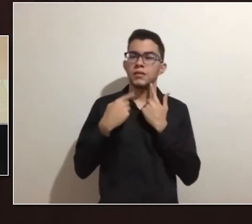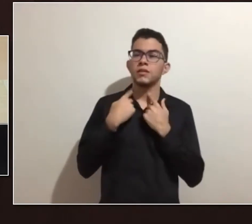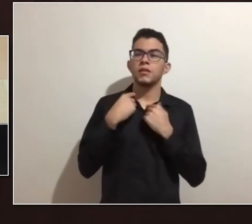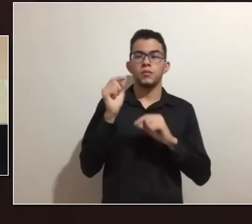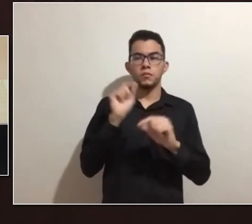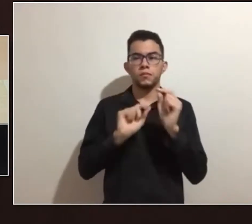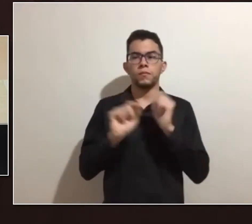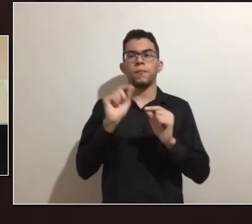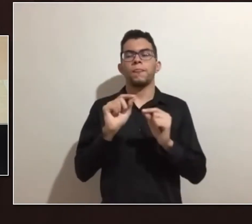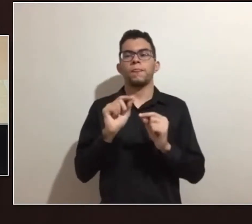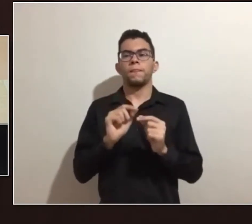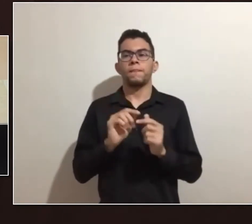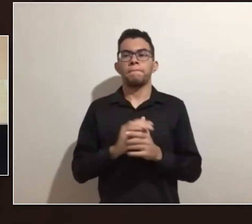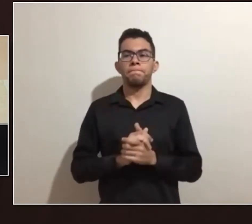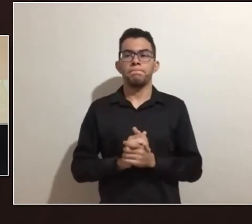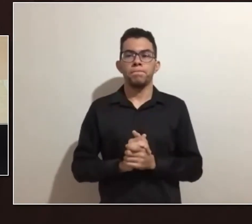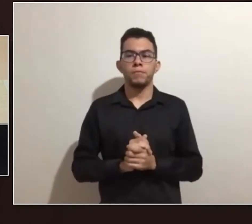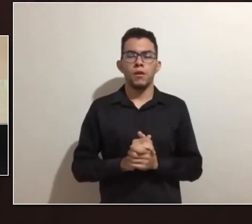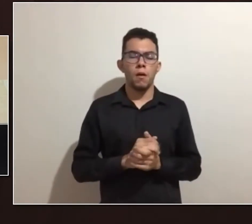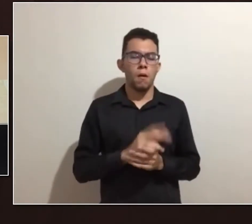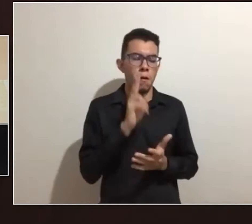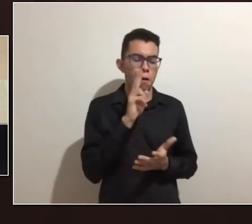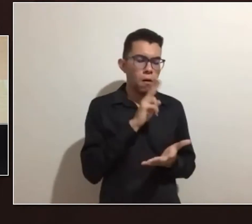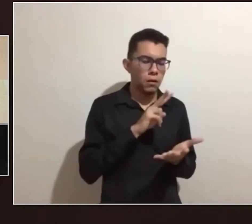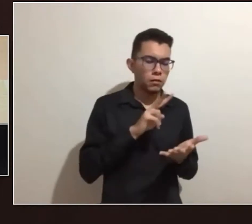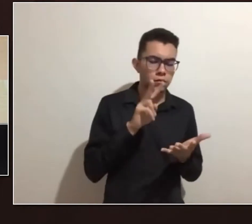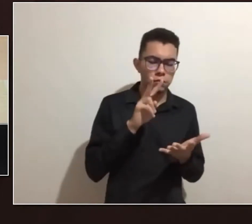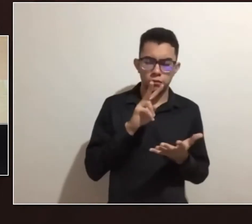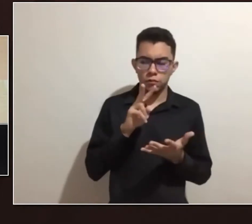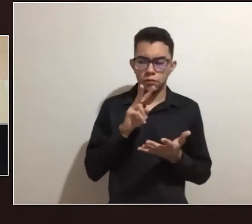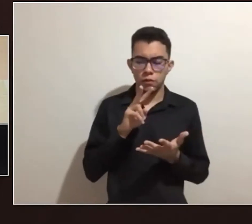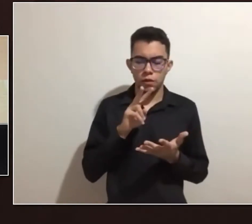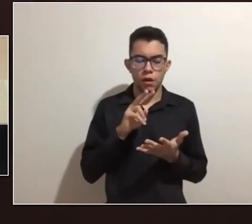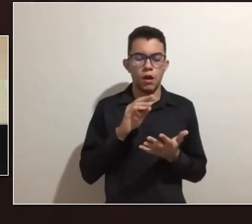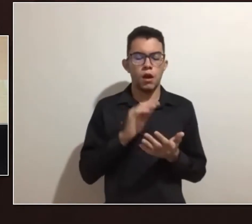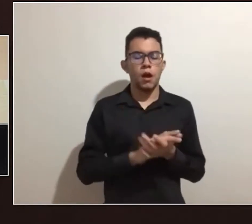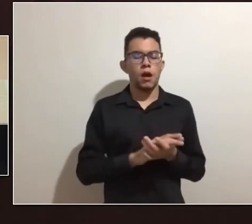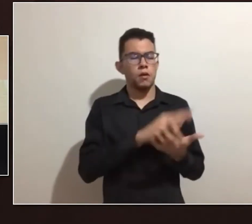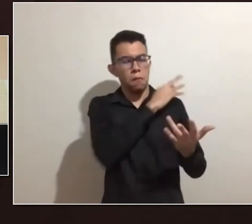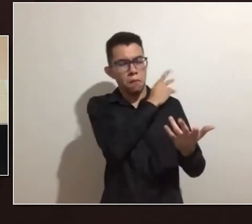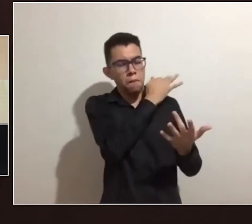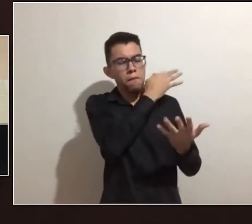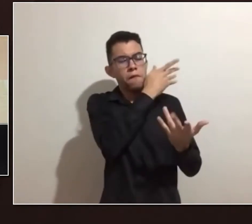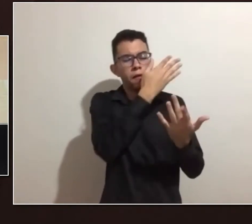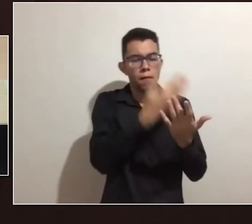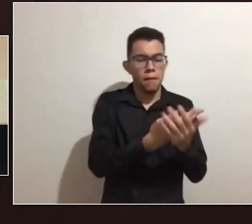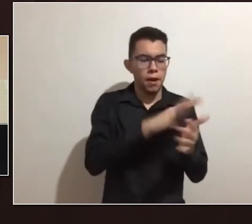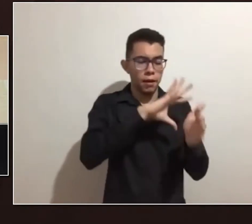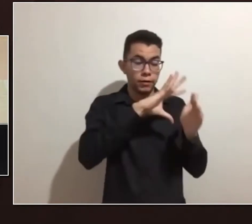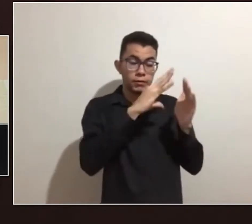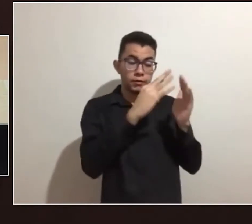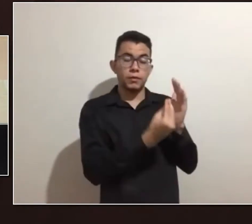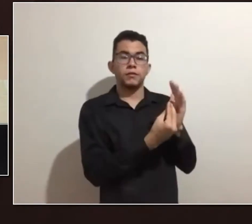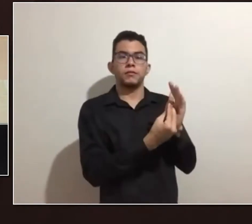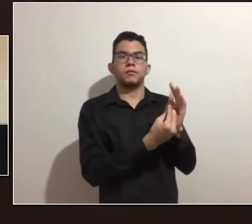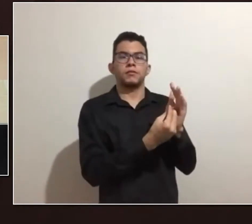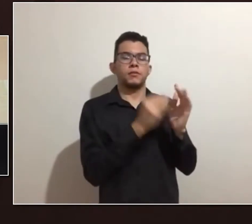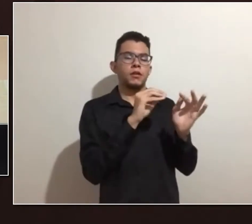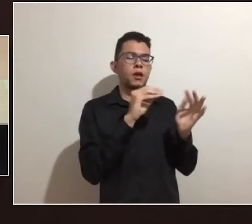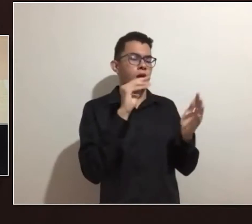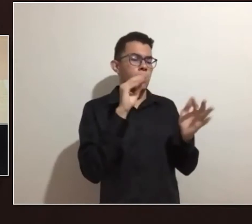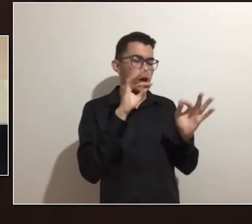nós verificarmos a história dessas igrejas, que é a nossa história, e